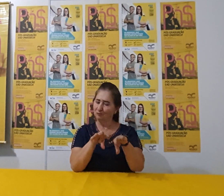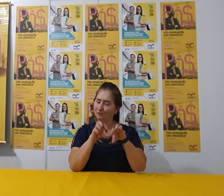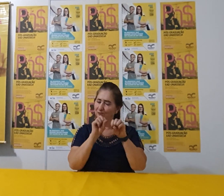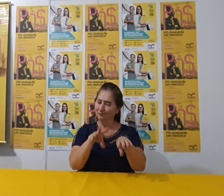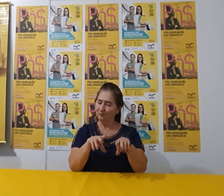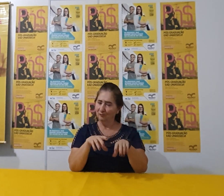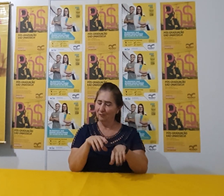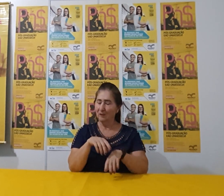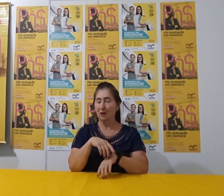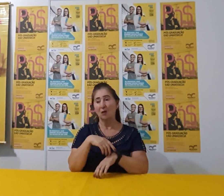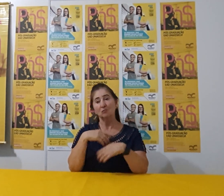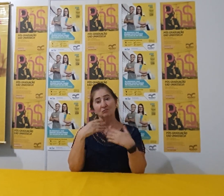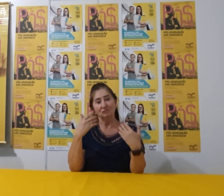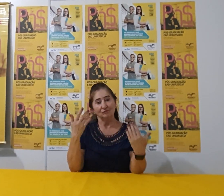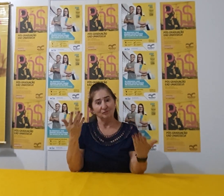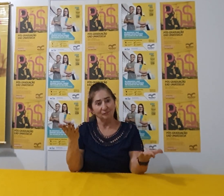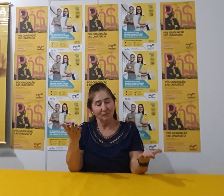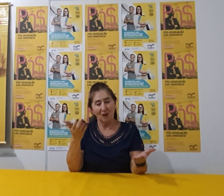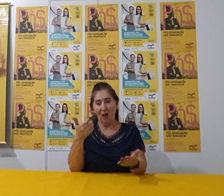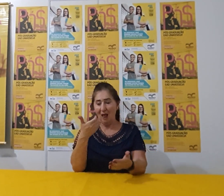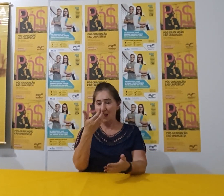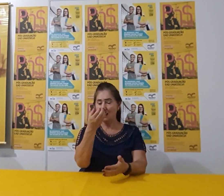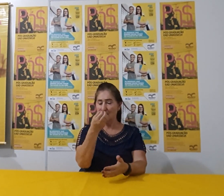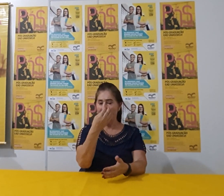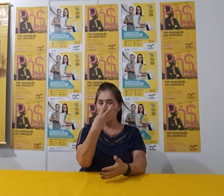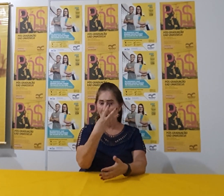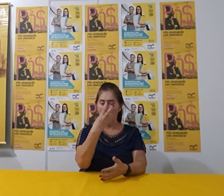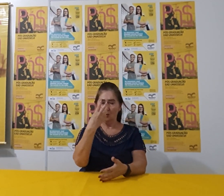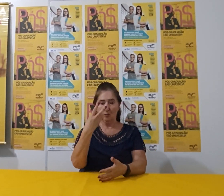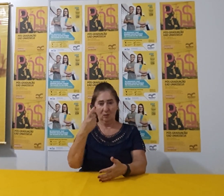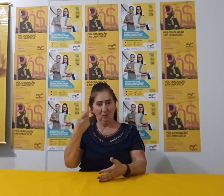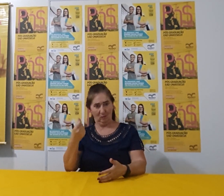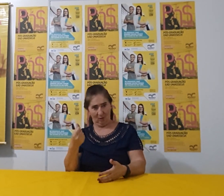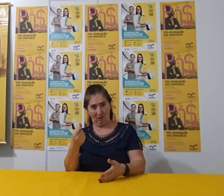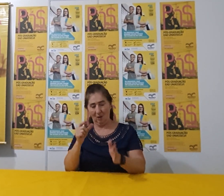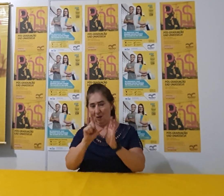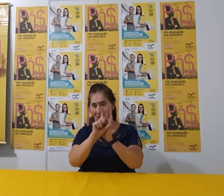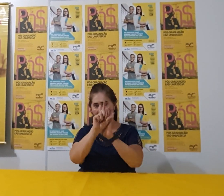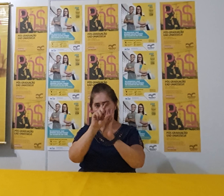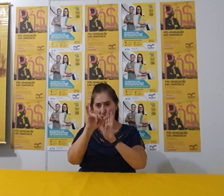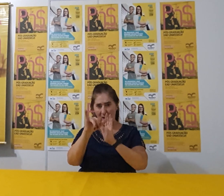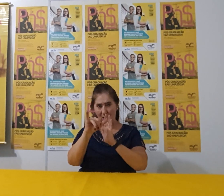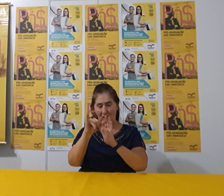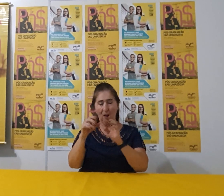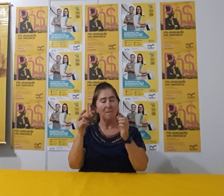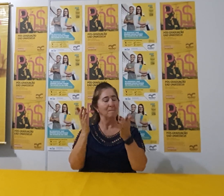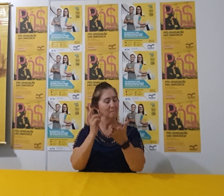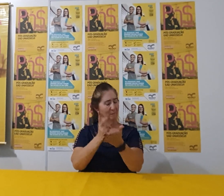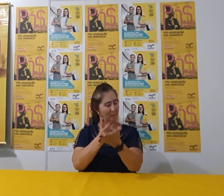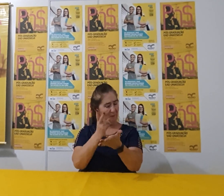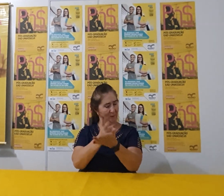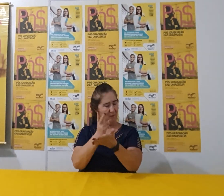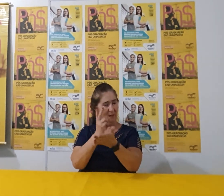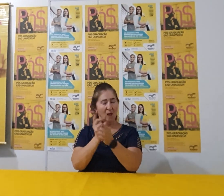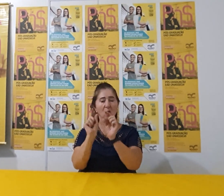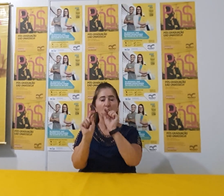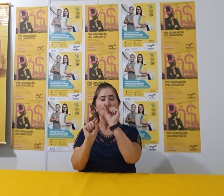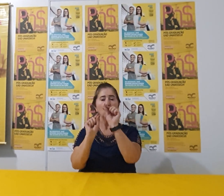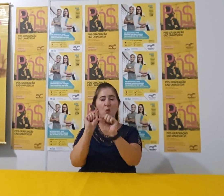Então, em relação à Lei 10.436, a mesma estabelece que, como meio legal